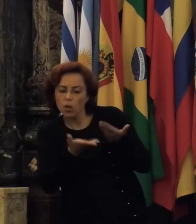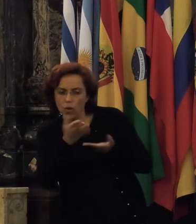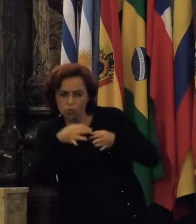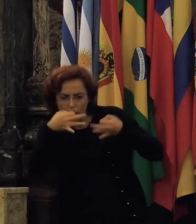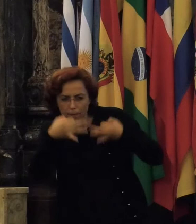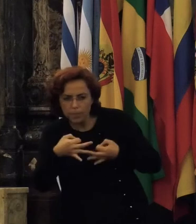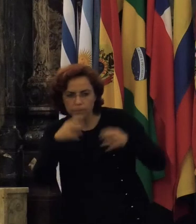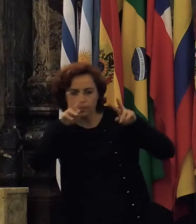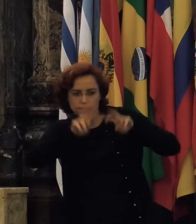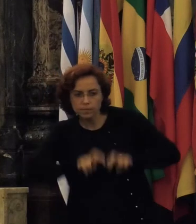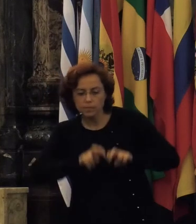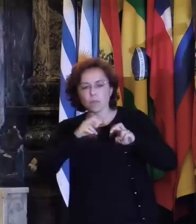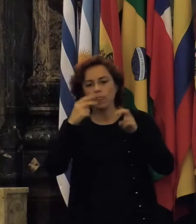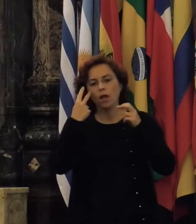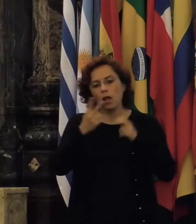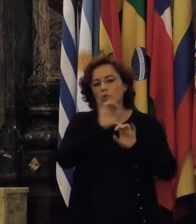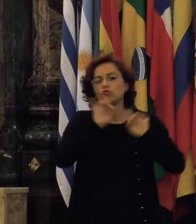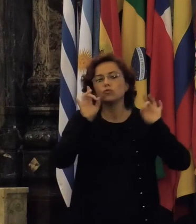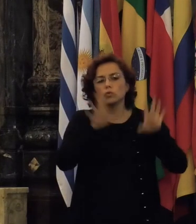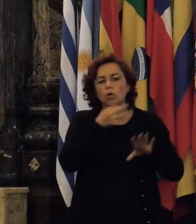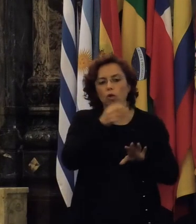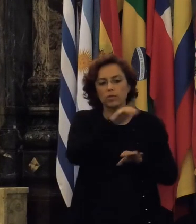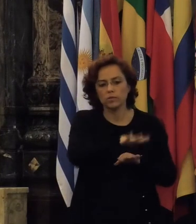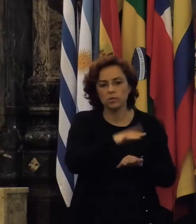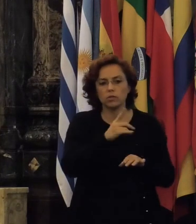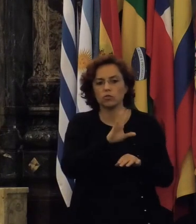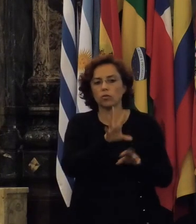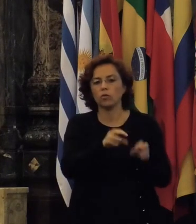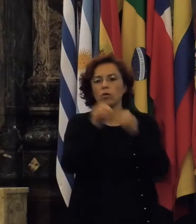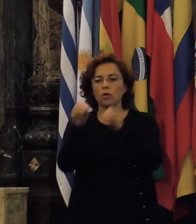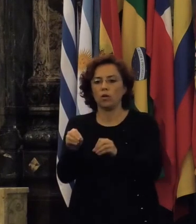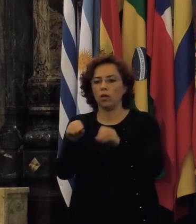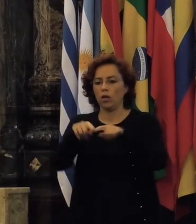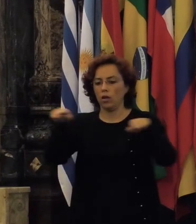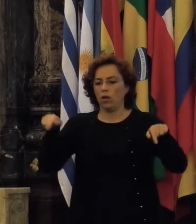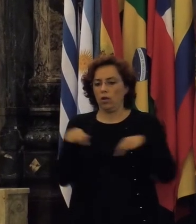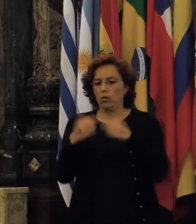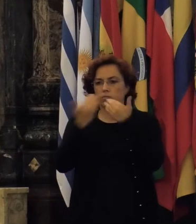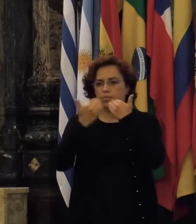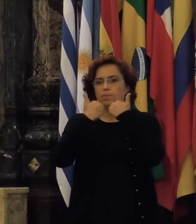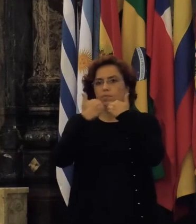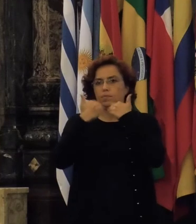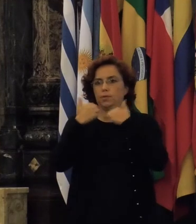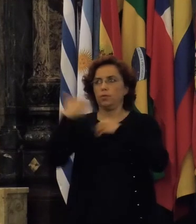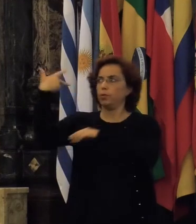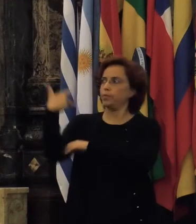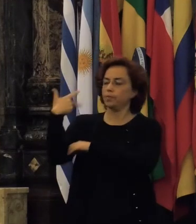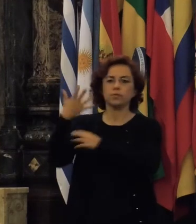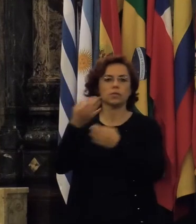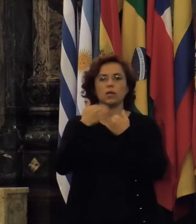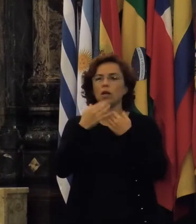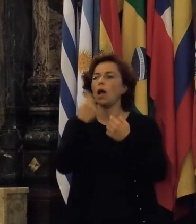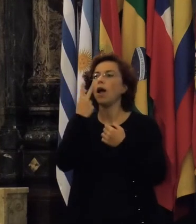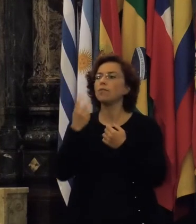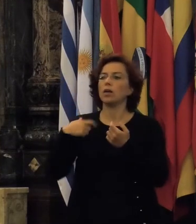evaluación, que no solamente implica poner al chico dentro de una cámara Gesell, en donde se da una